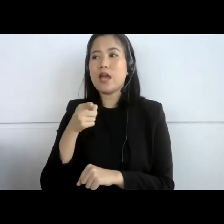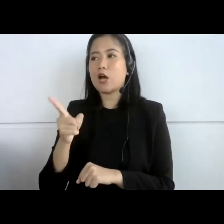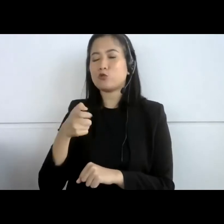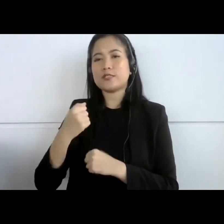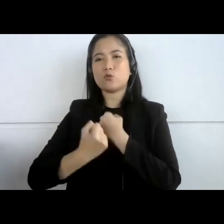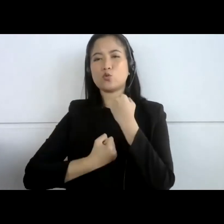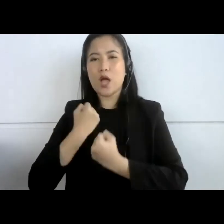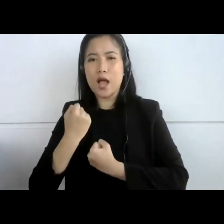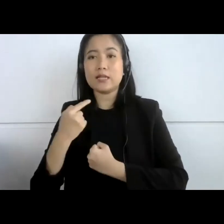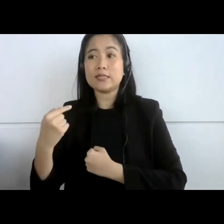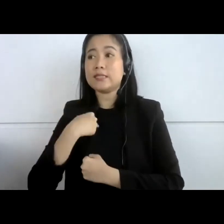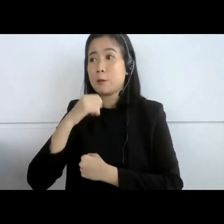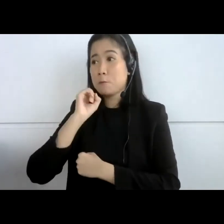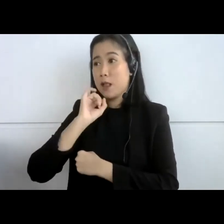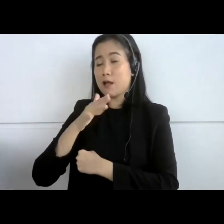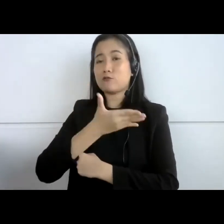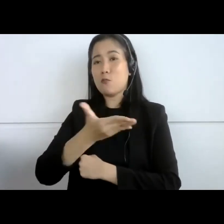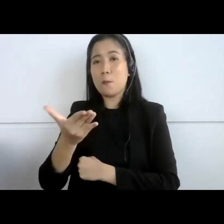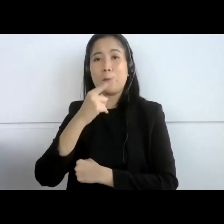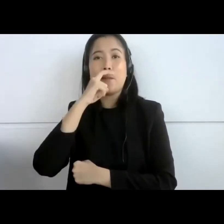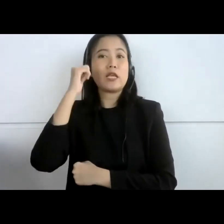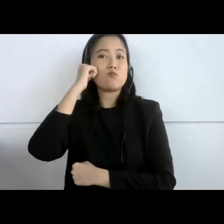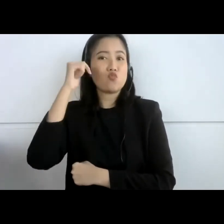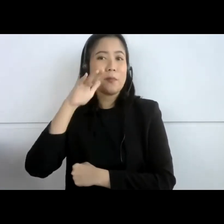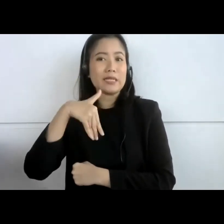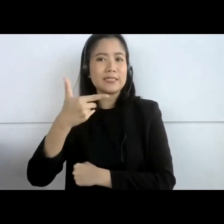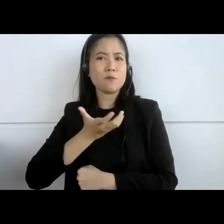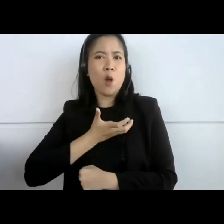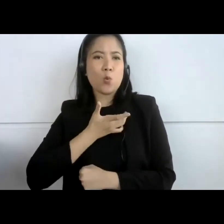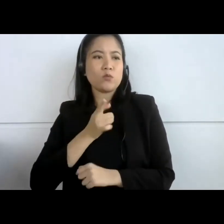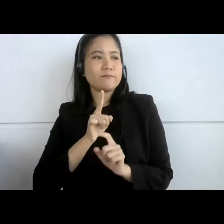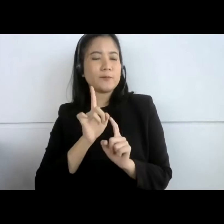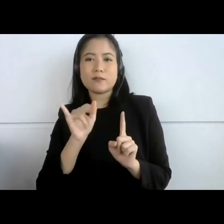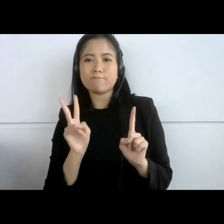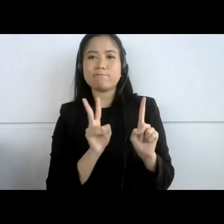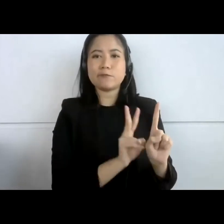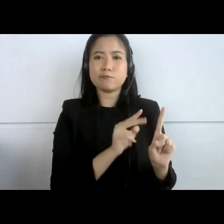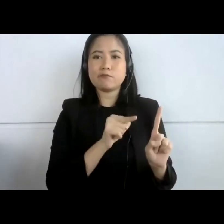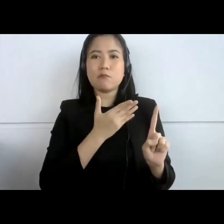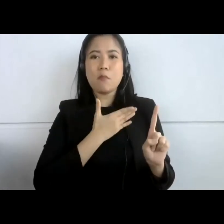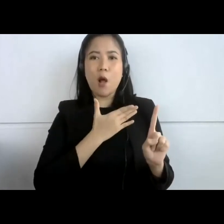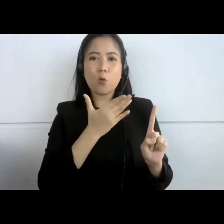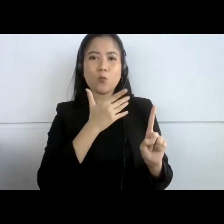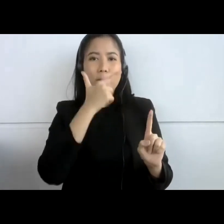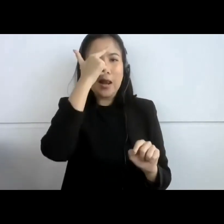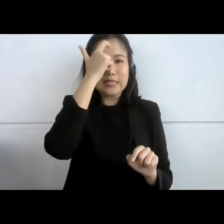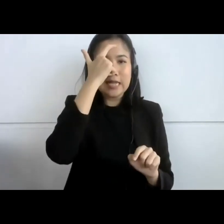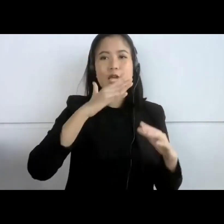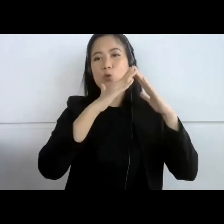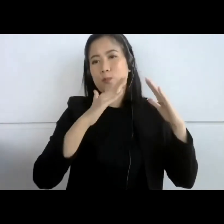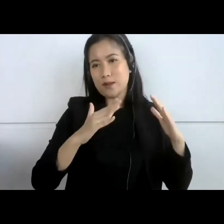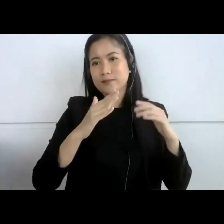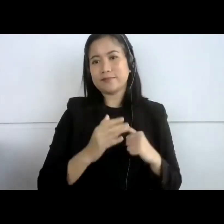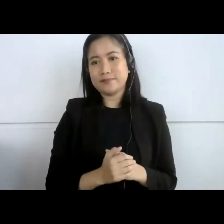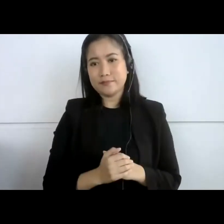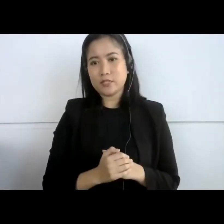mau mendampingi anak-anaknya untuk tetap menimba ilmu dari rumah. Nah, berhubungan dengan webinar kita siang